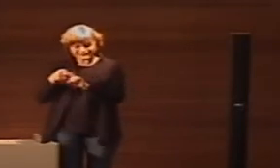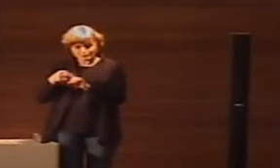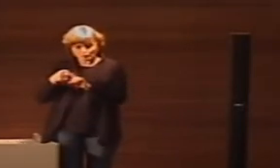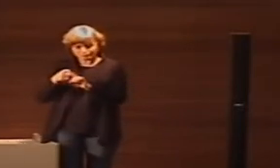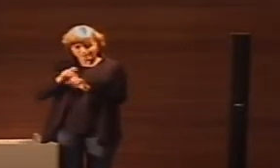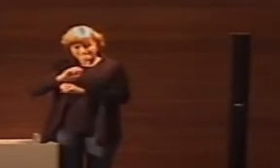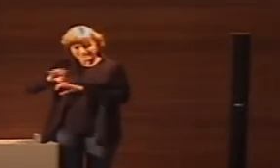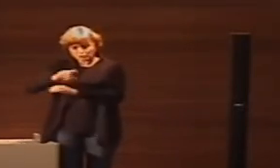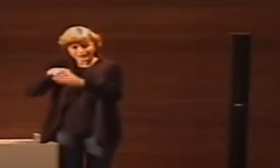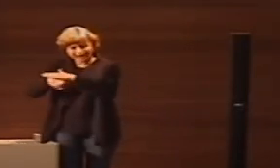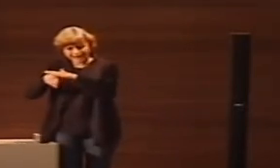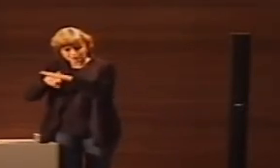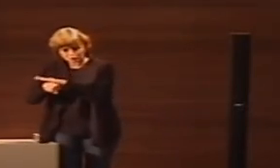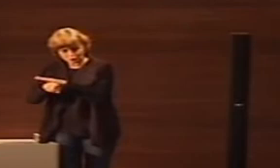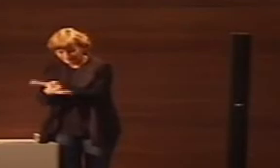adecuados.